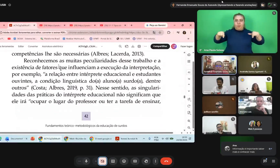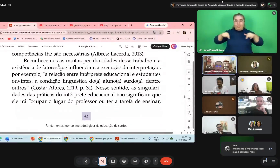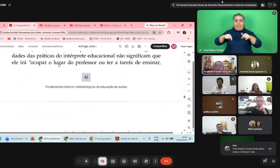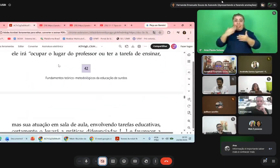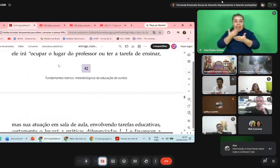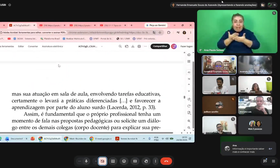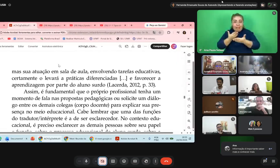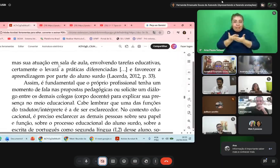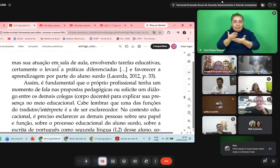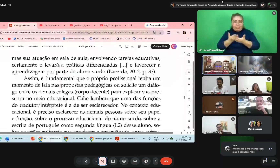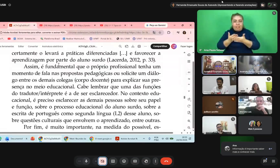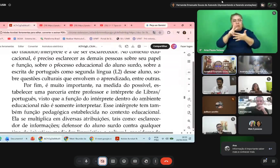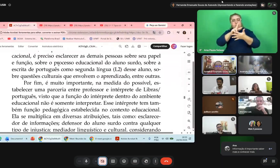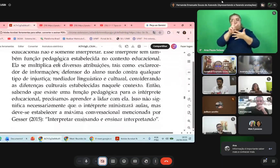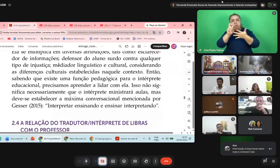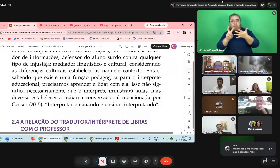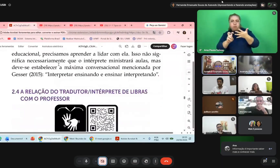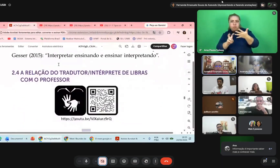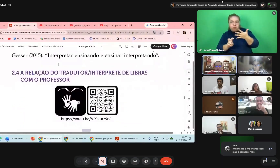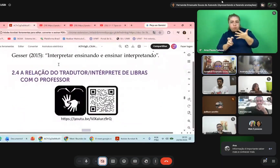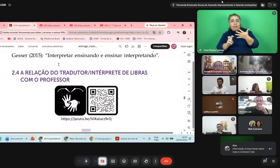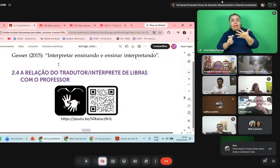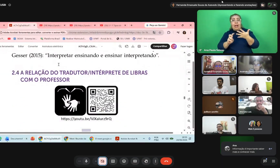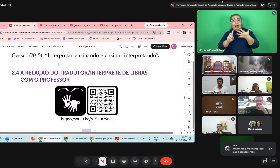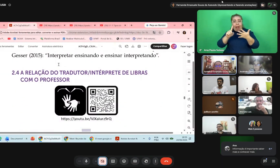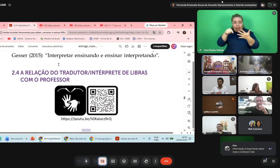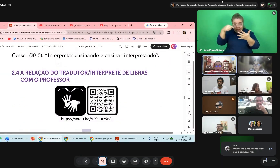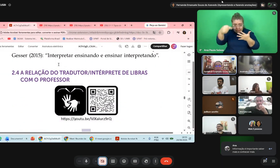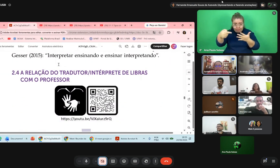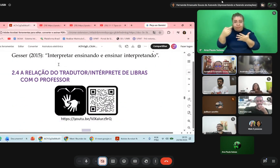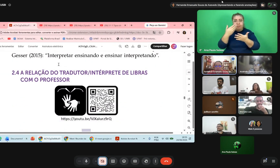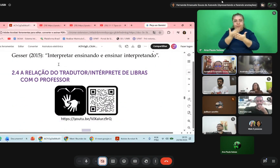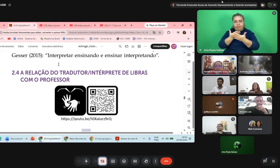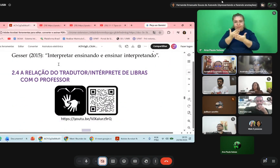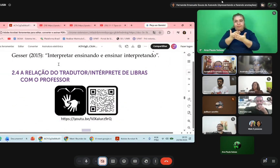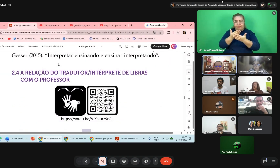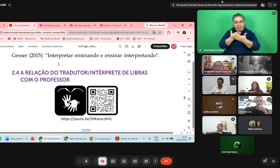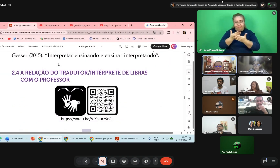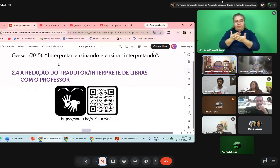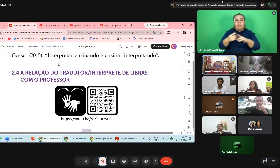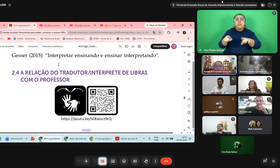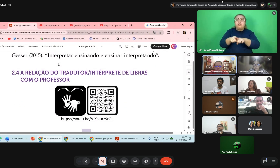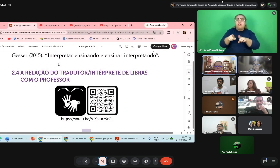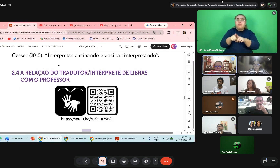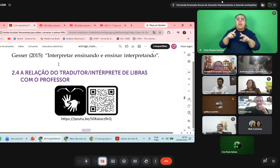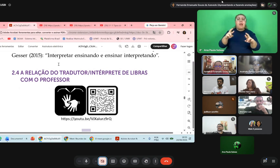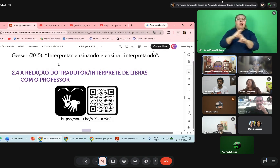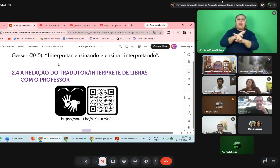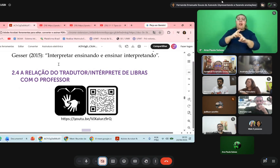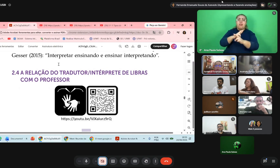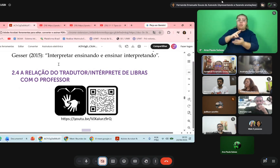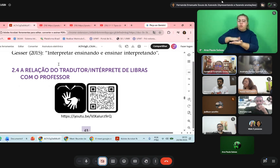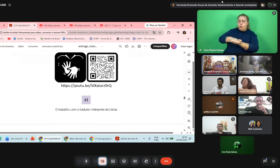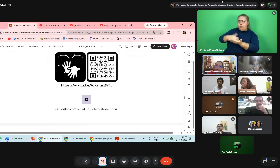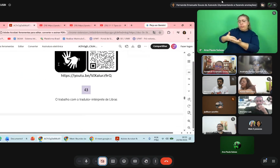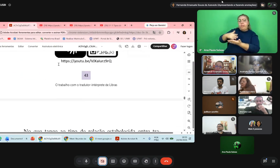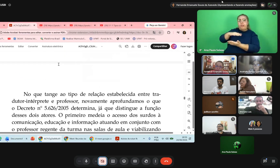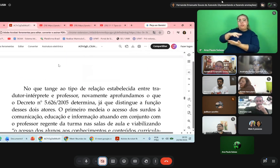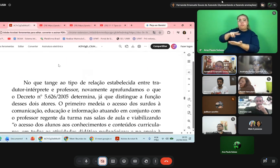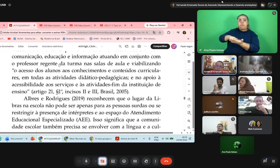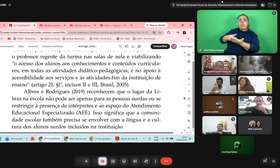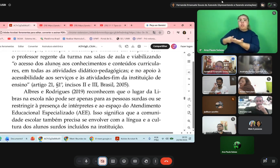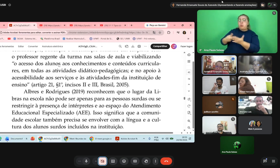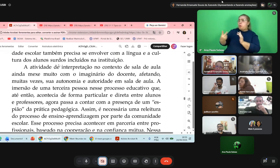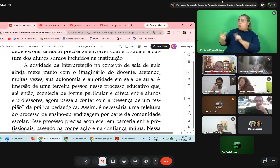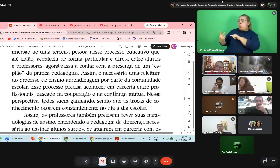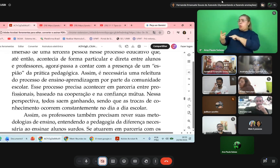vem falando algumas questões, nós vamos ver isso na próxima aula. E também qual a relação desse intérprete, tradutor, com o professor,